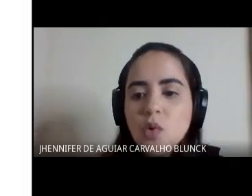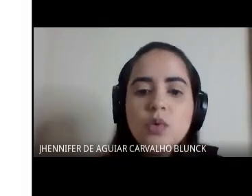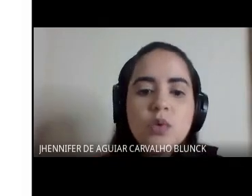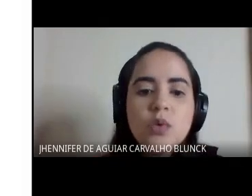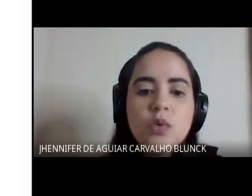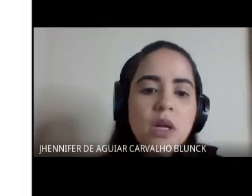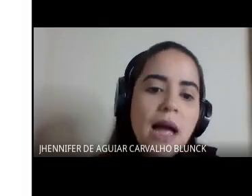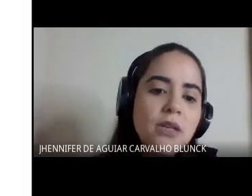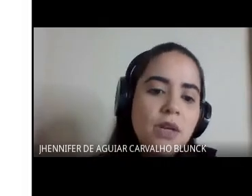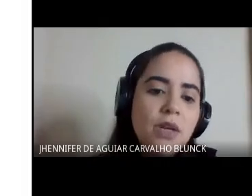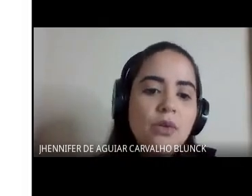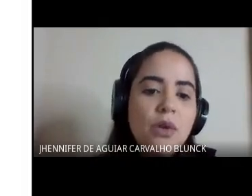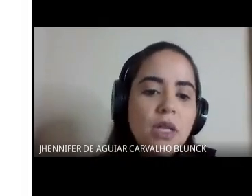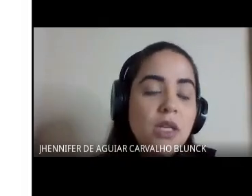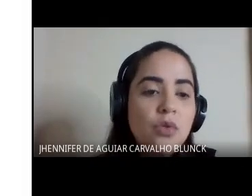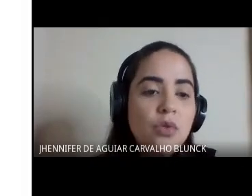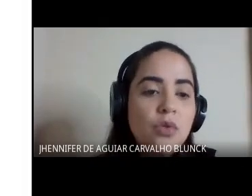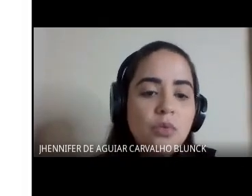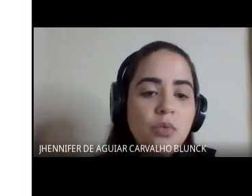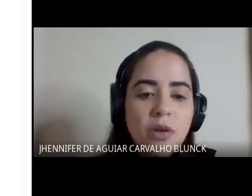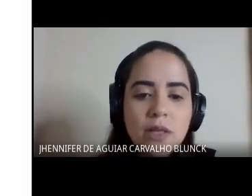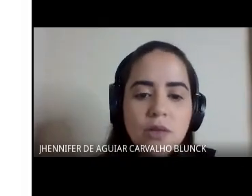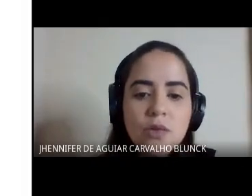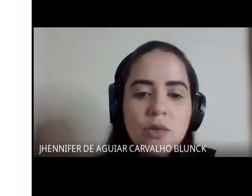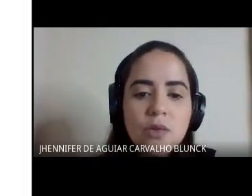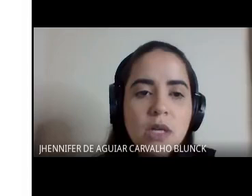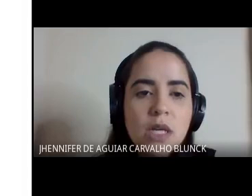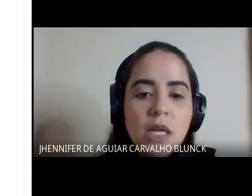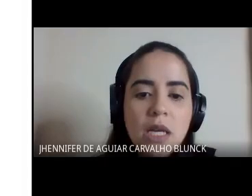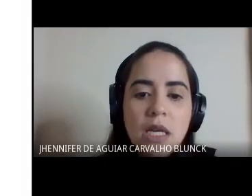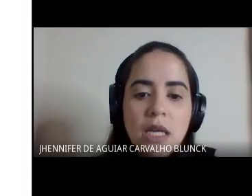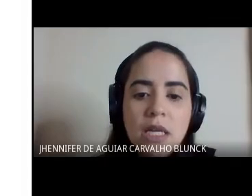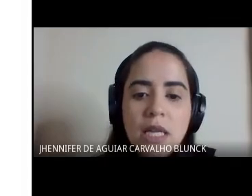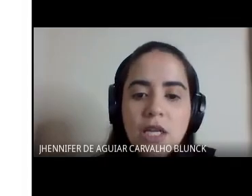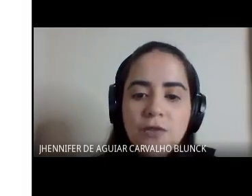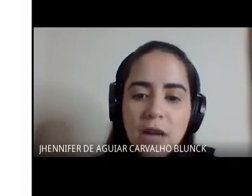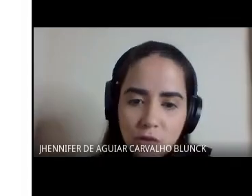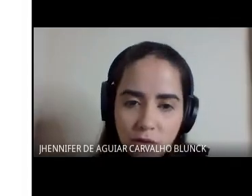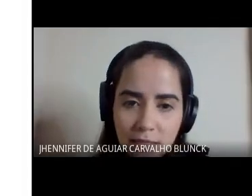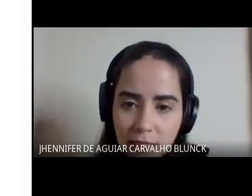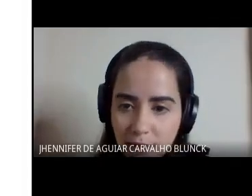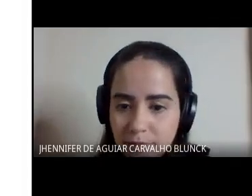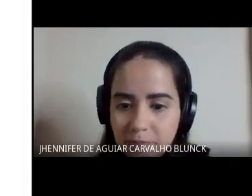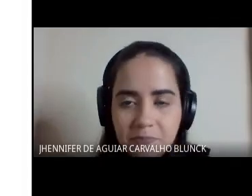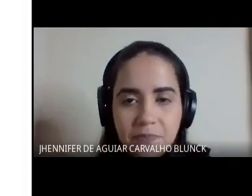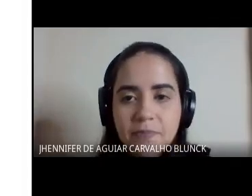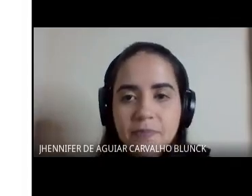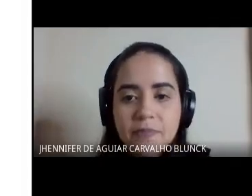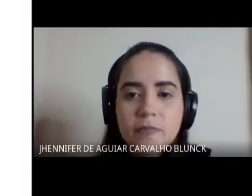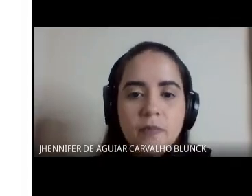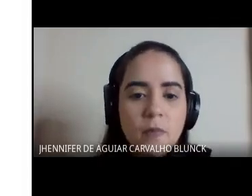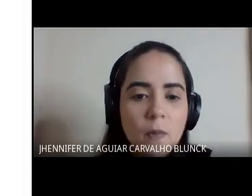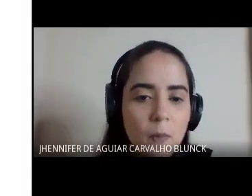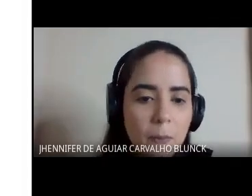outros surdos não está relacionado com o início do processo identificatório dessa criança.